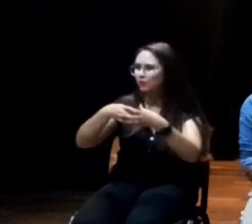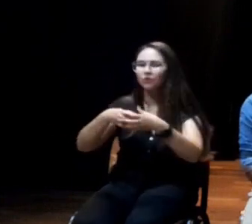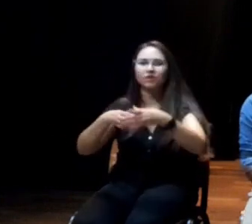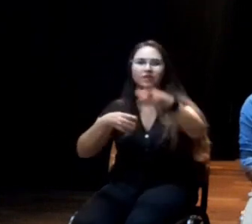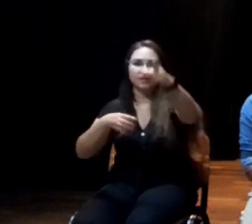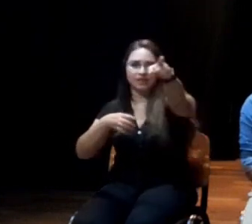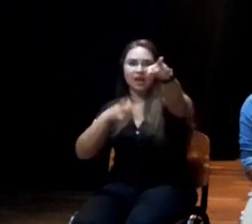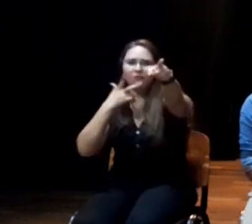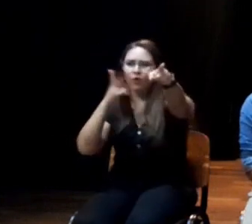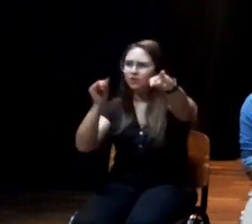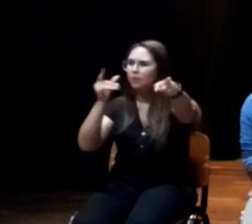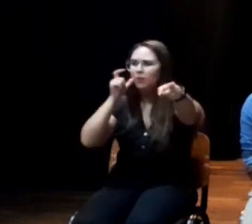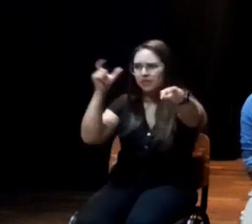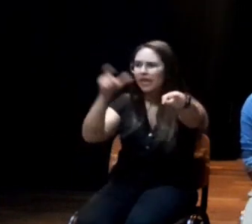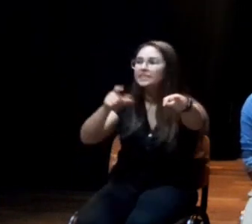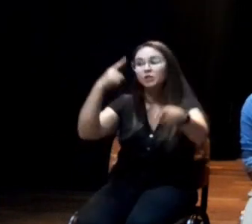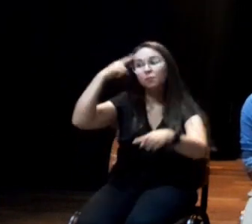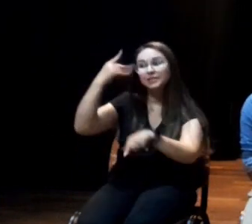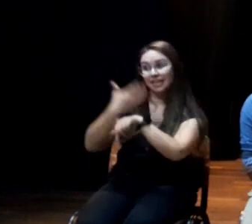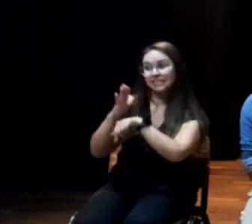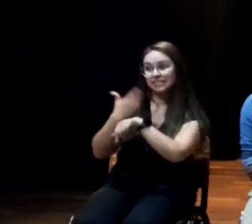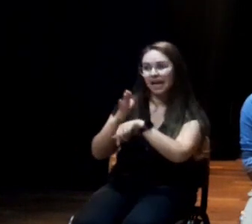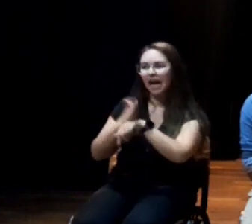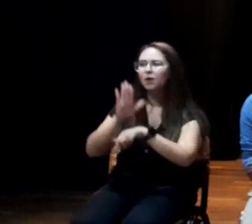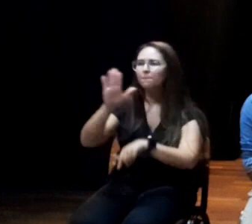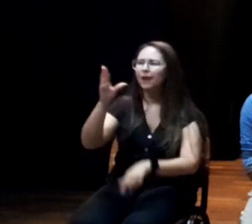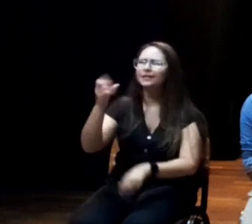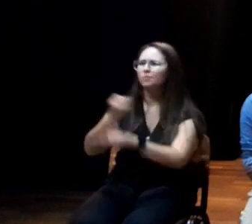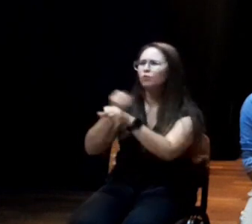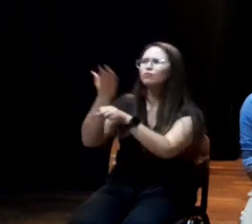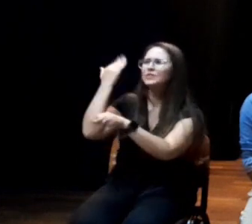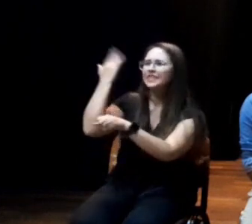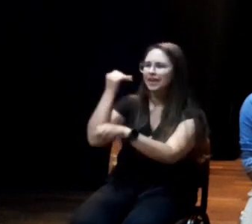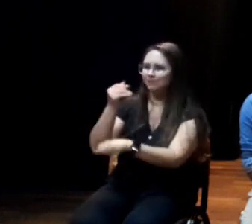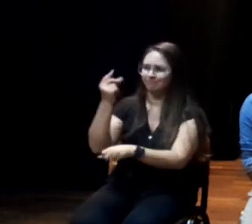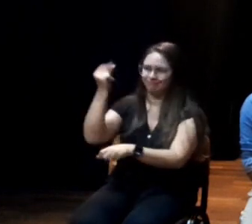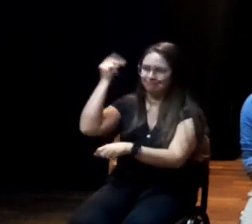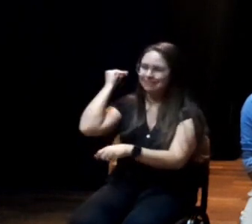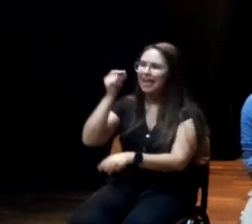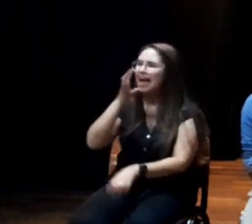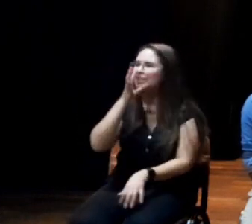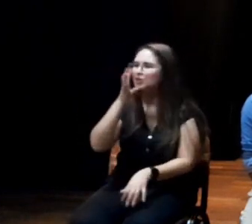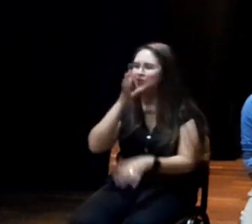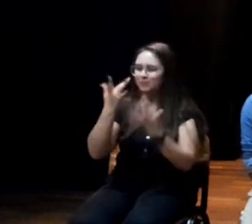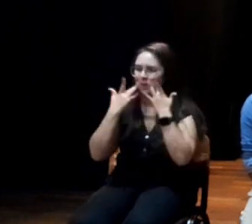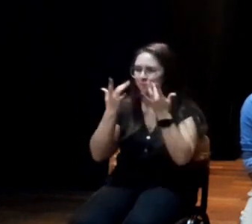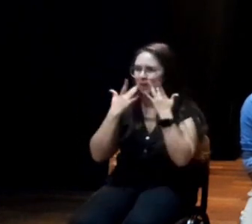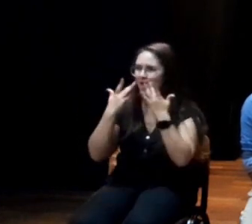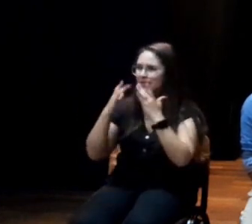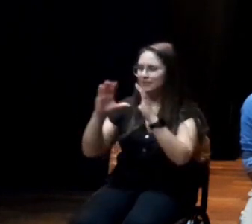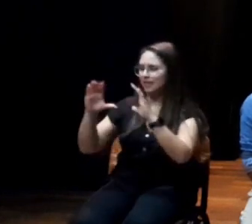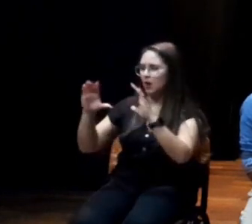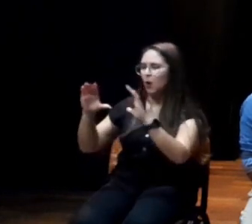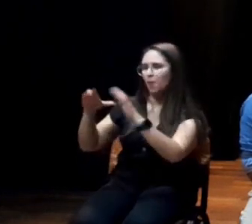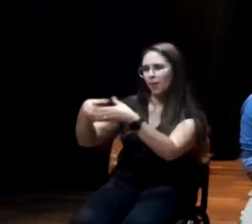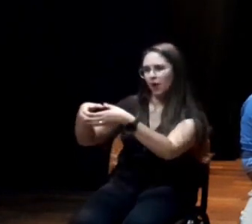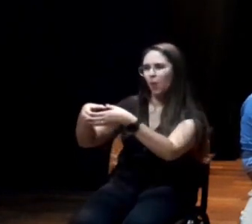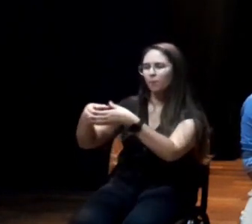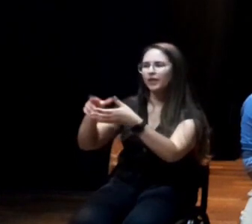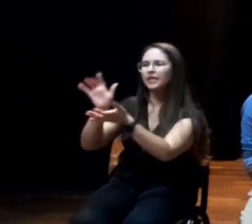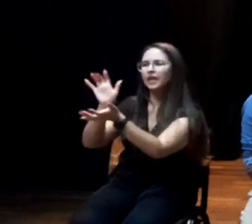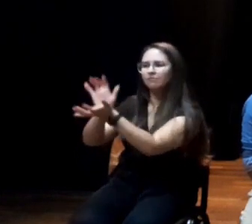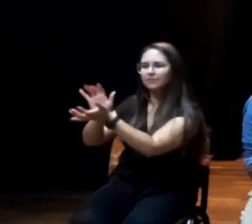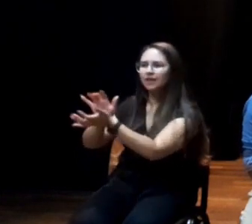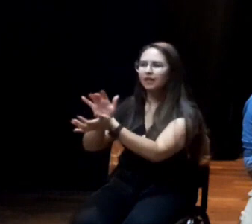isso é bem interessante, assim, pensar nesse ensaio. Mais uma vez, há muitos anos atrás, eu assisti uma peça de uma companhia que é gospel, Giovanni Si, não sei se você